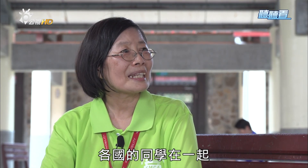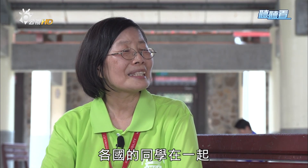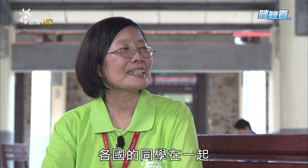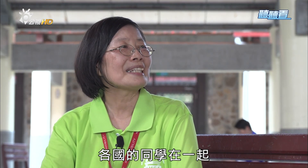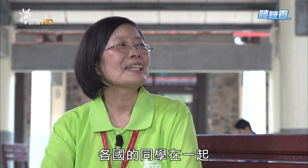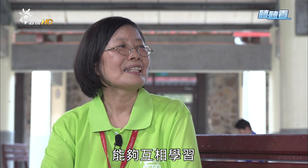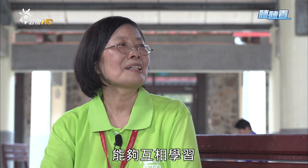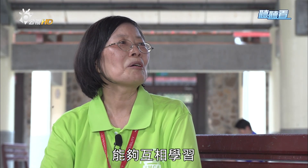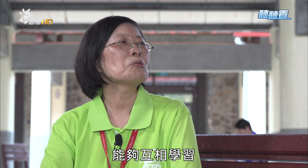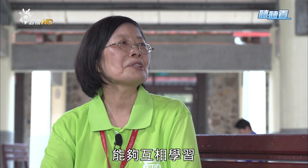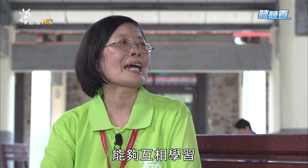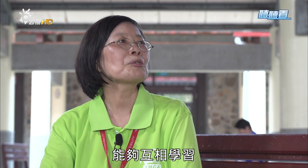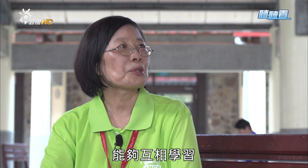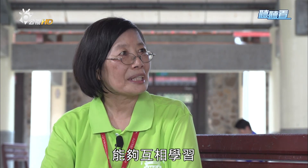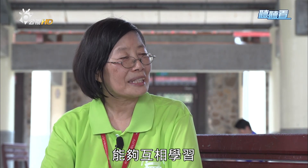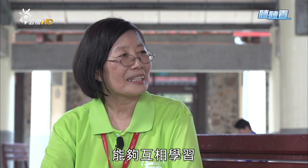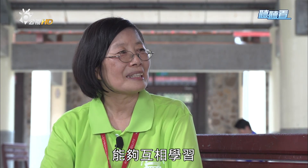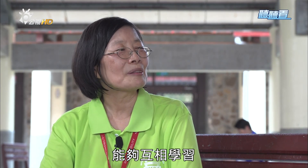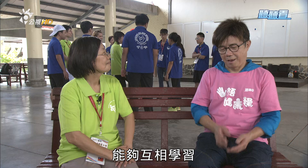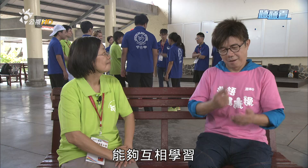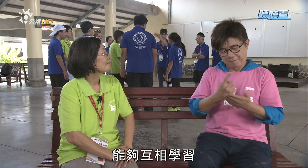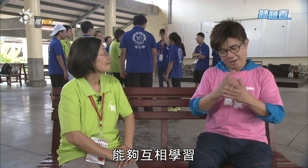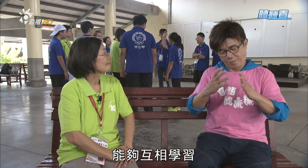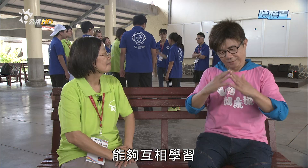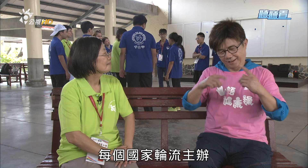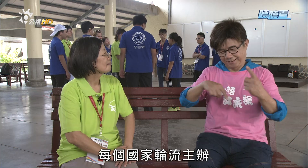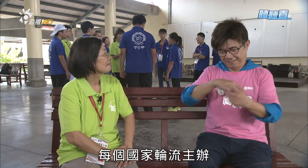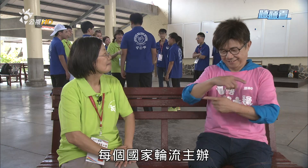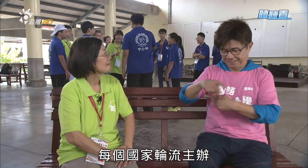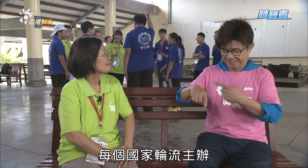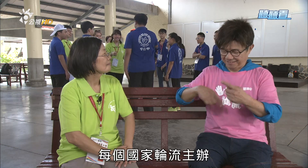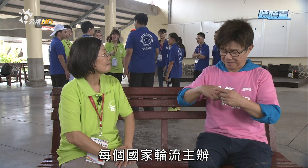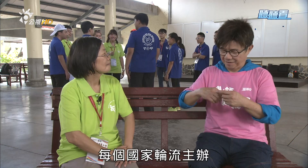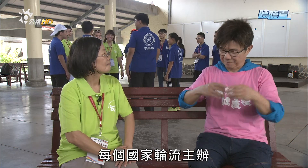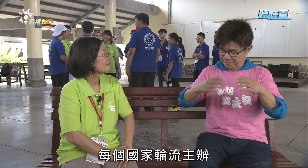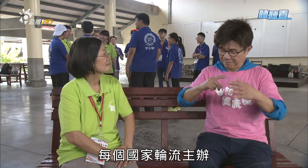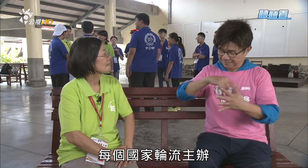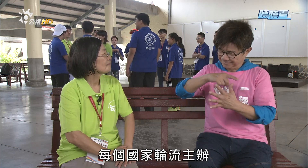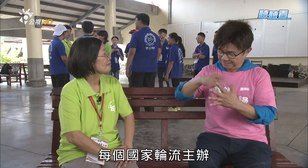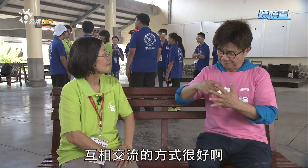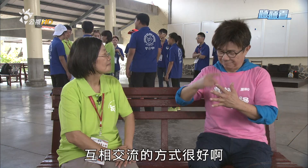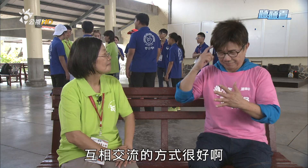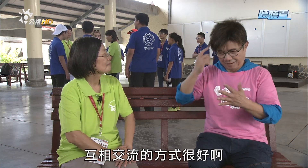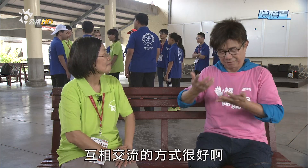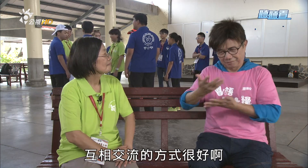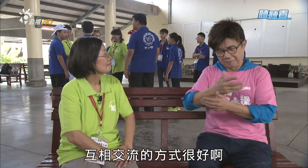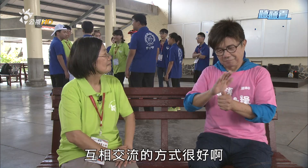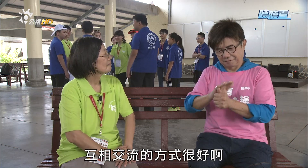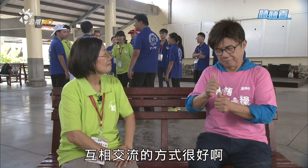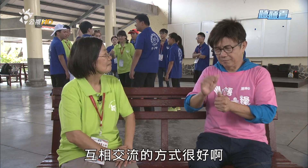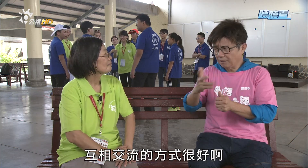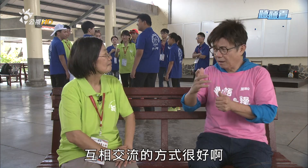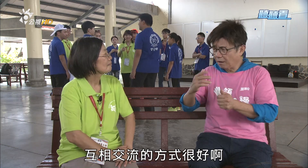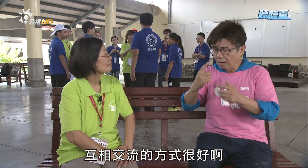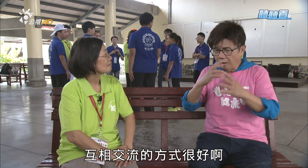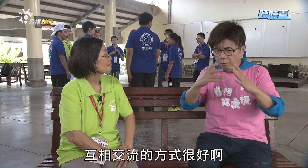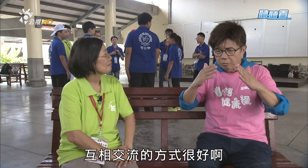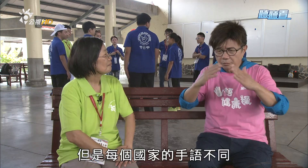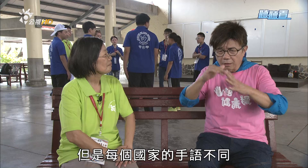一起能够互相学习。 每个国家轮流主办，互相交流的方式很好啊，但是